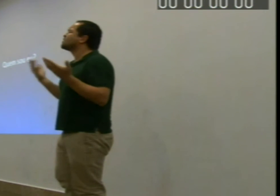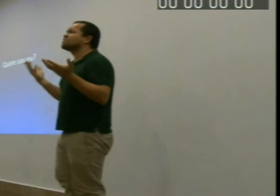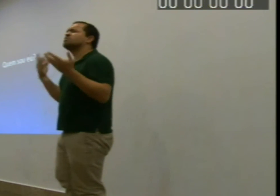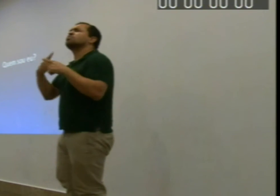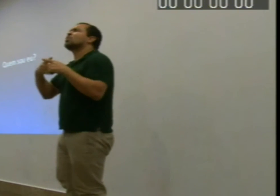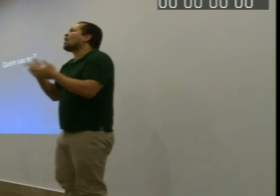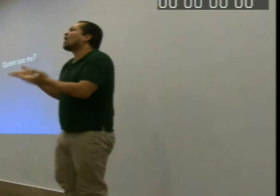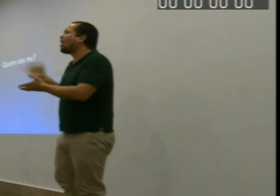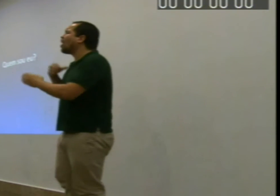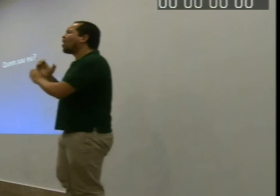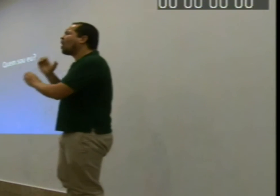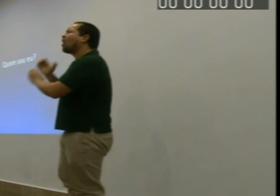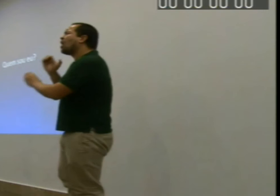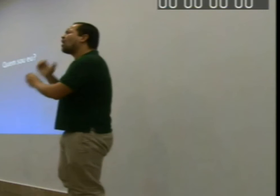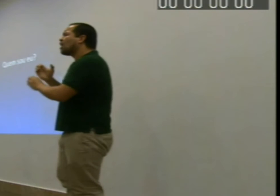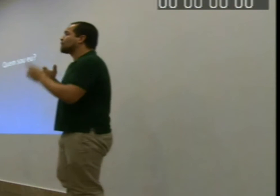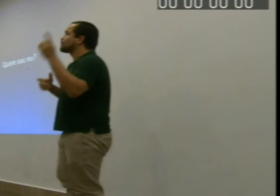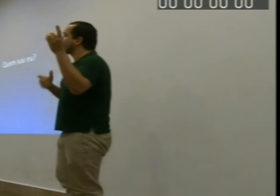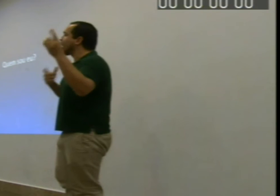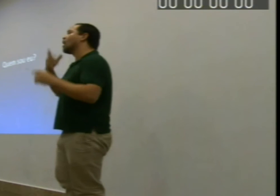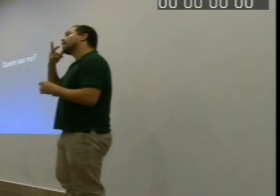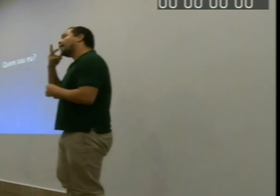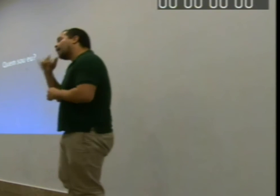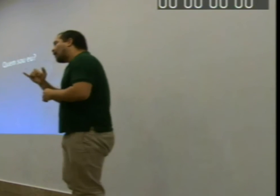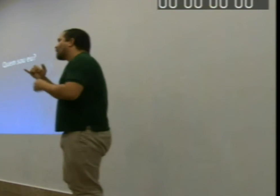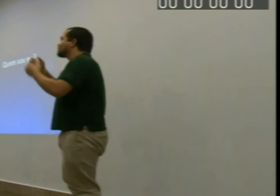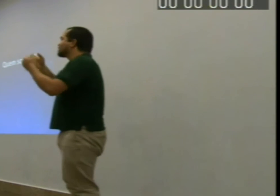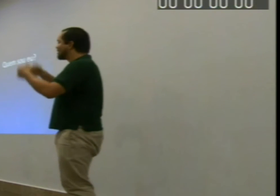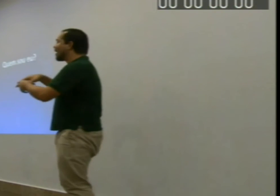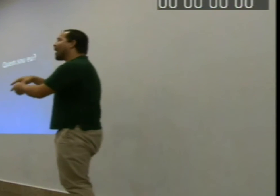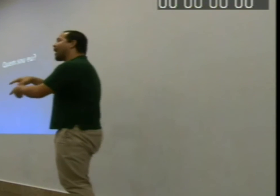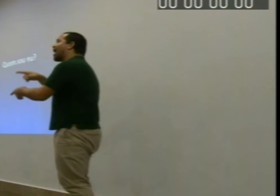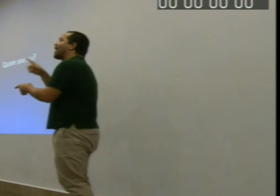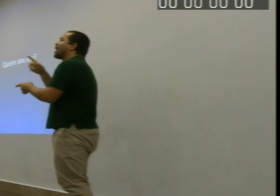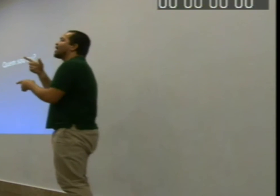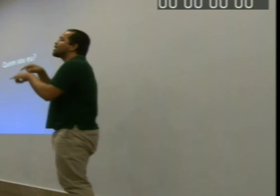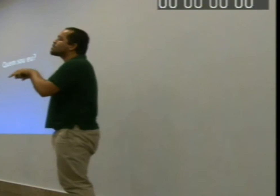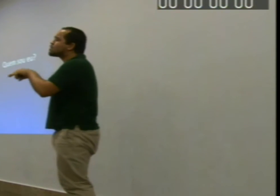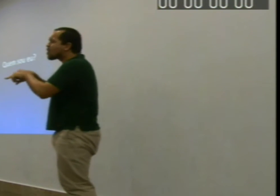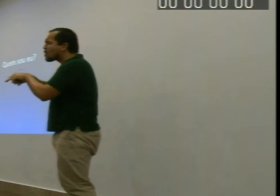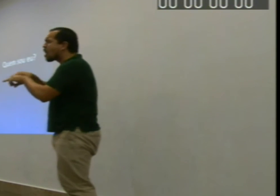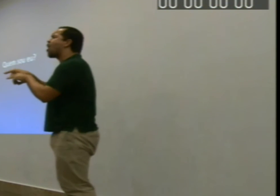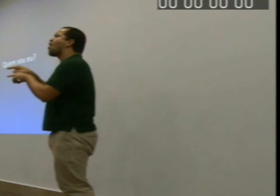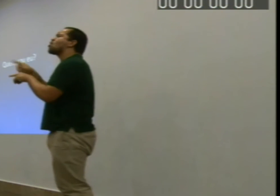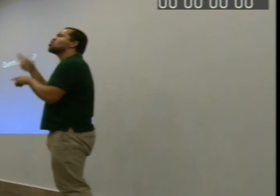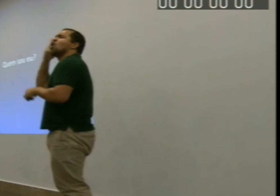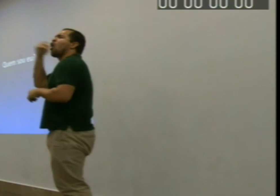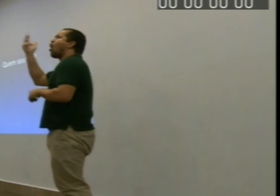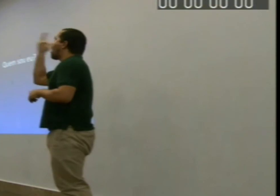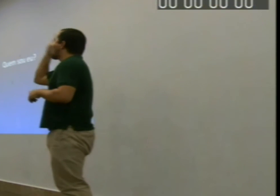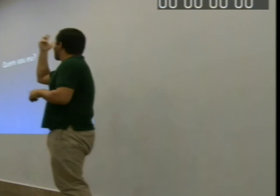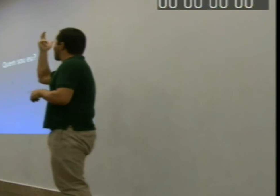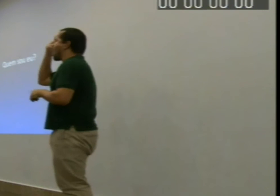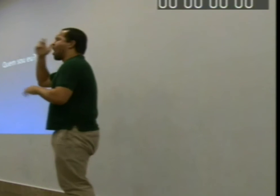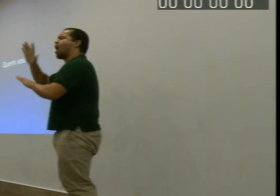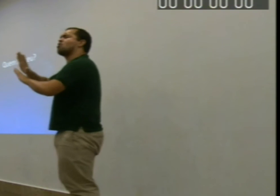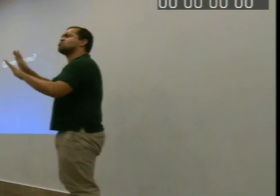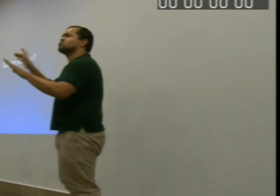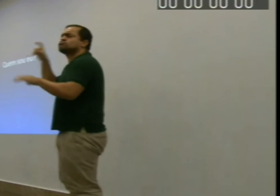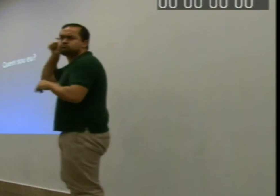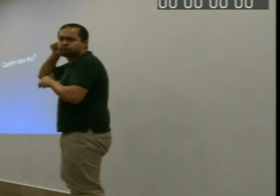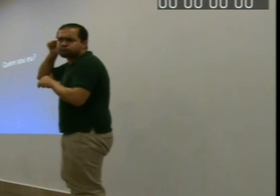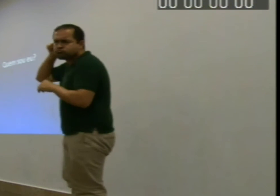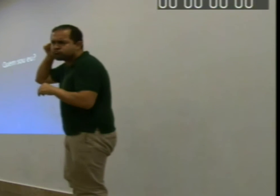entendo o que que ele fala eu não sei o que é isso é um problema de comunicação aí meu pai explicava ah porque o seu irmão é